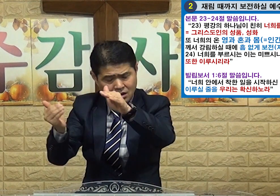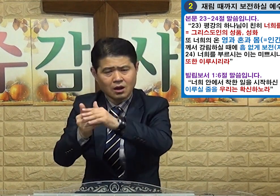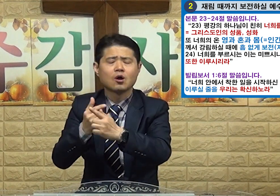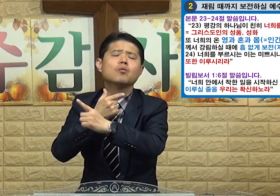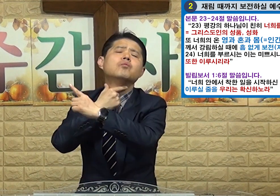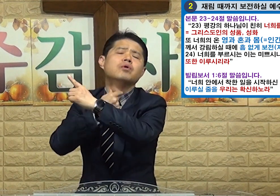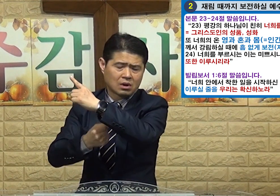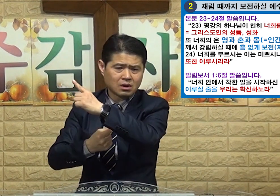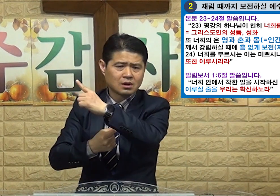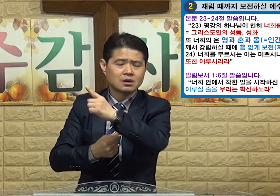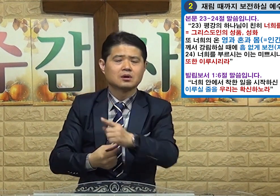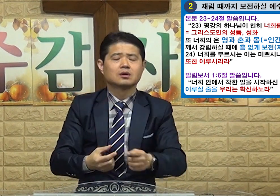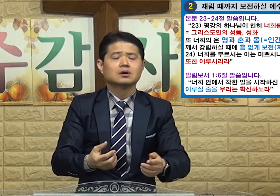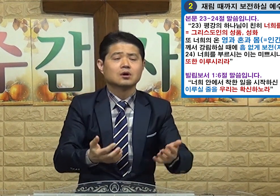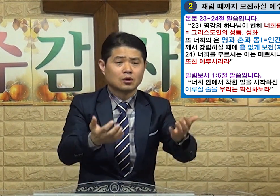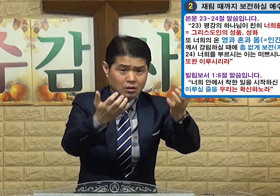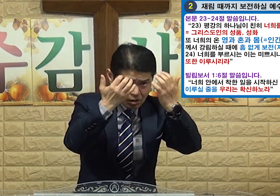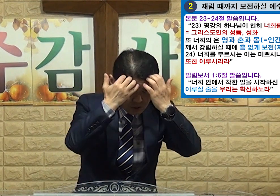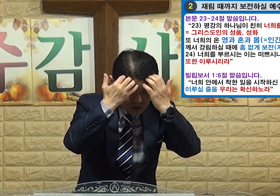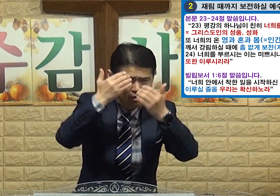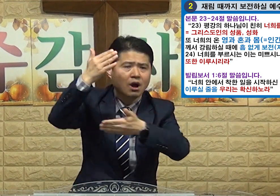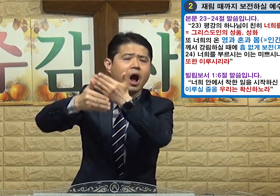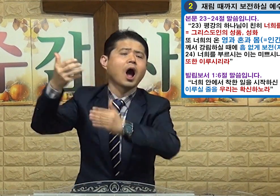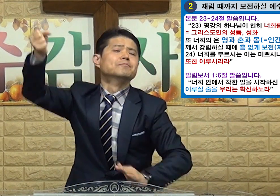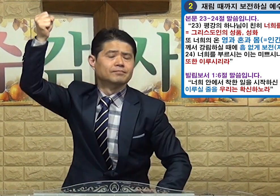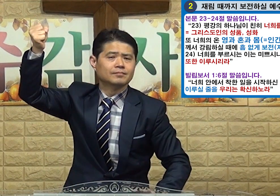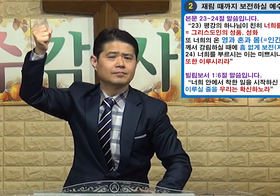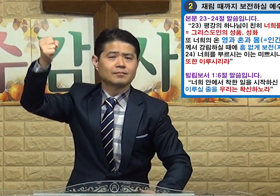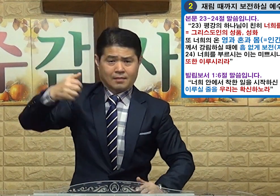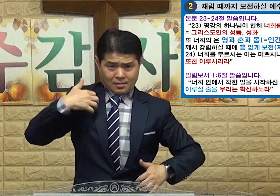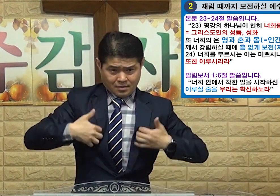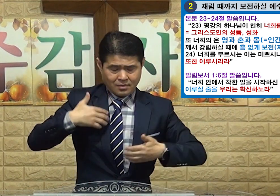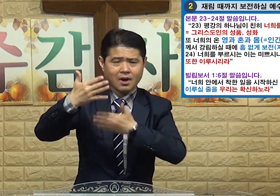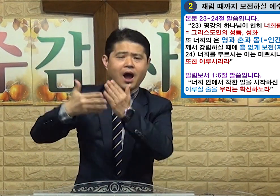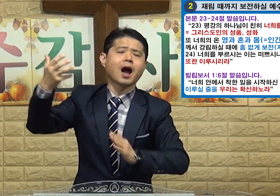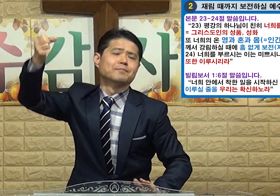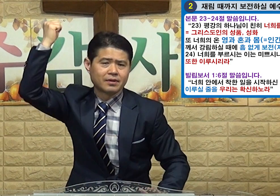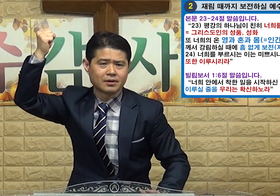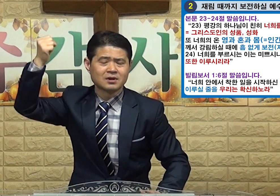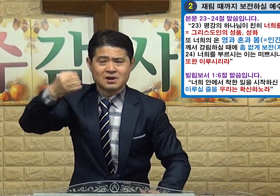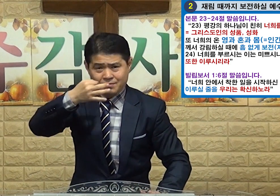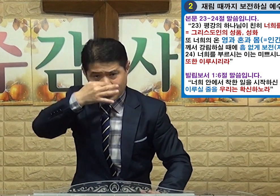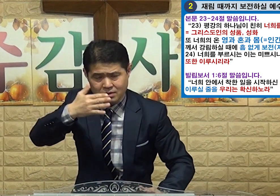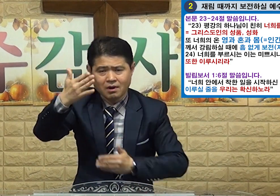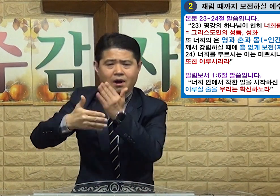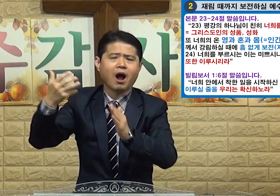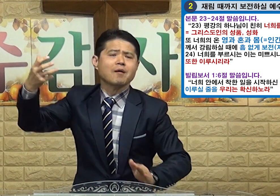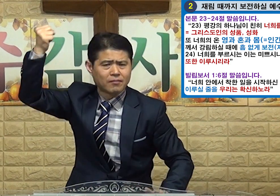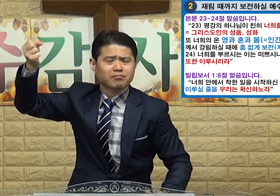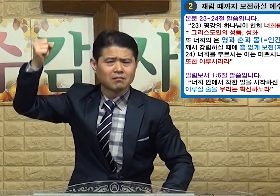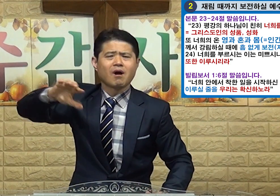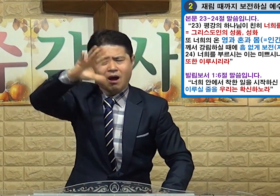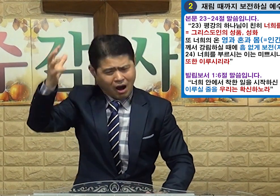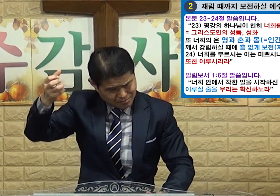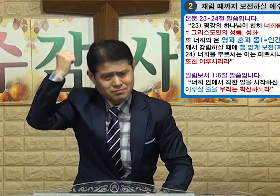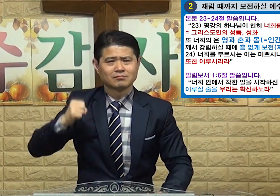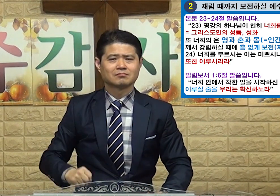아닙니다. 아버지께서는 다 이루신 것을 원하셨고 그렇게 하실 것입니다. 아버지께서 다 주관을